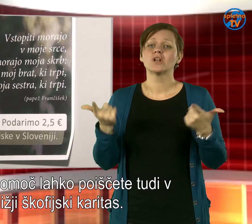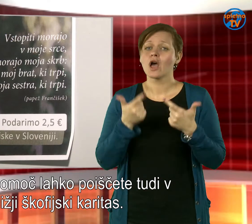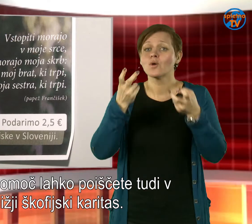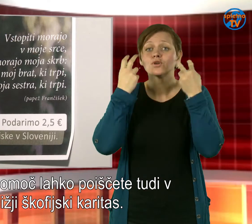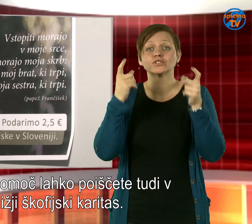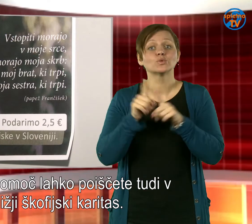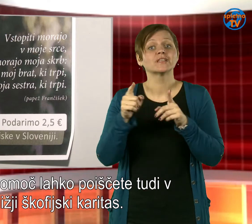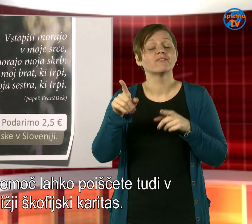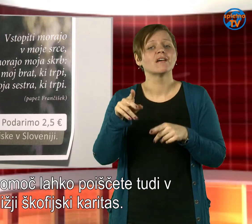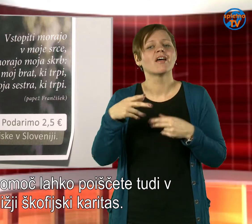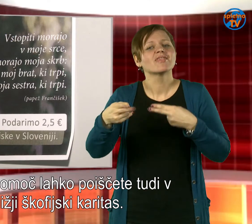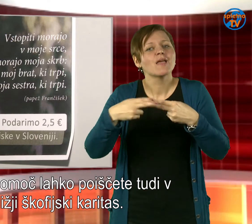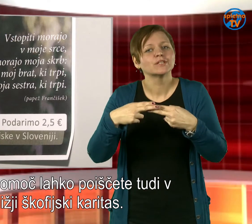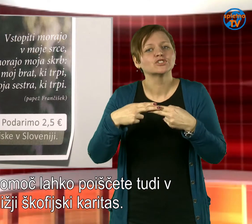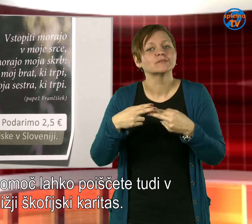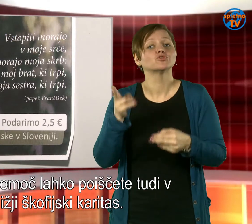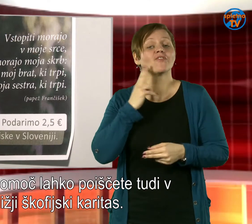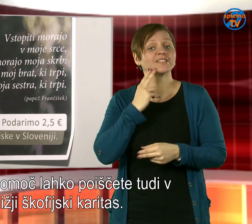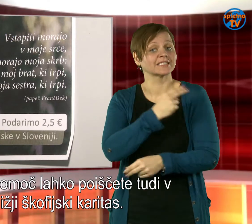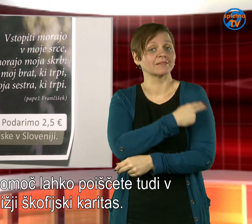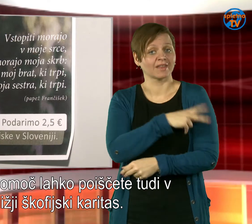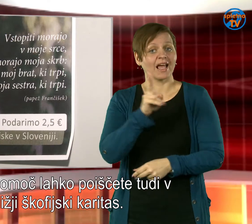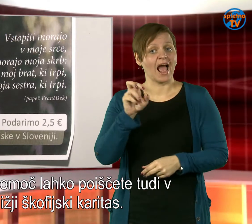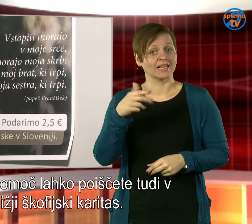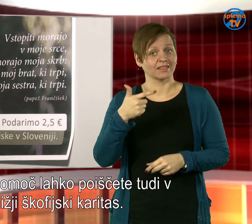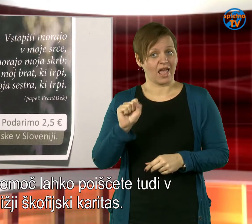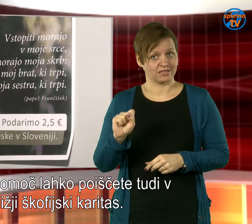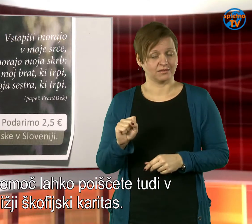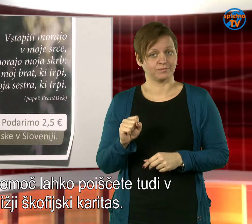Pomoč lahko poiščete tudi v najbližji škofijski Karitas.